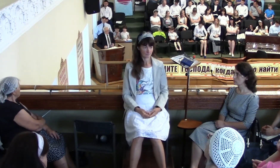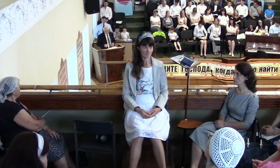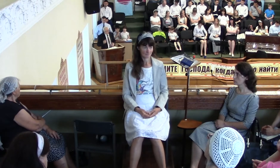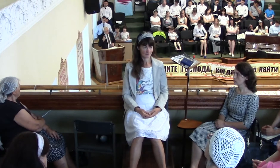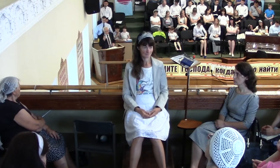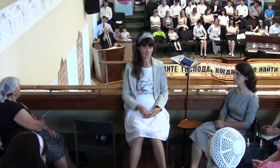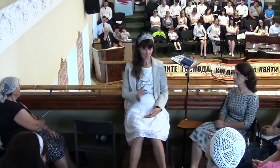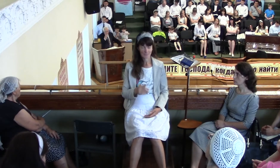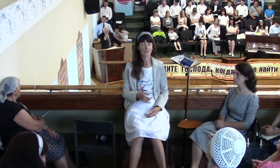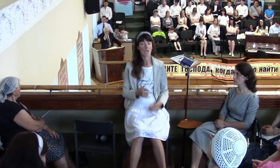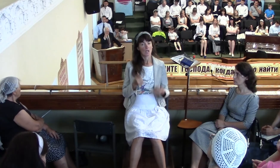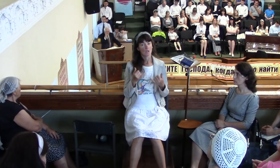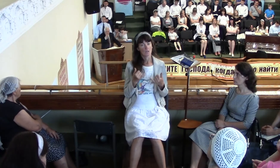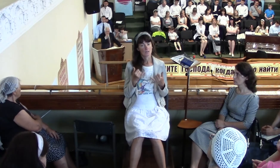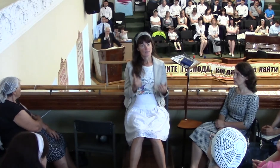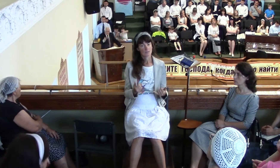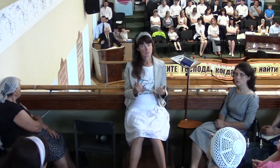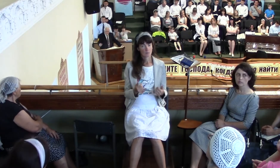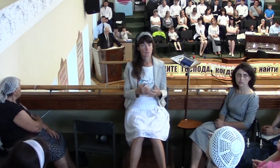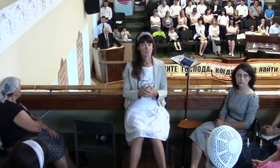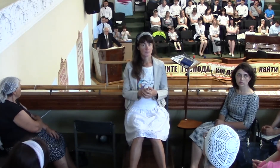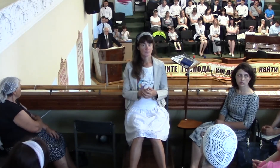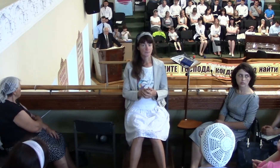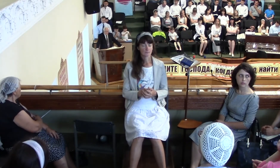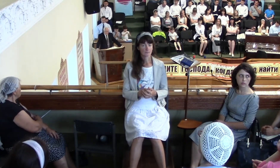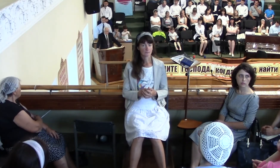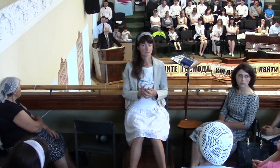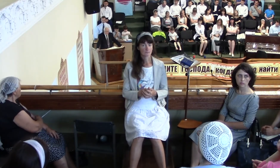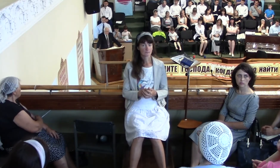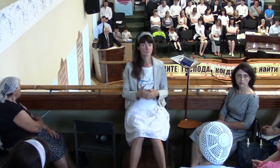Римлянам 5 глава 1 стих. Итак,